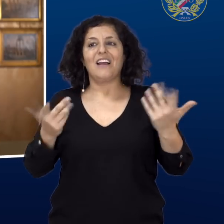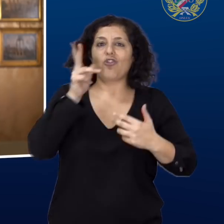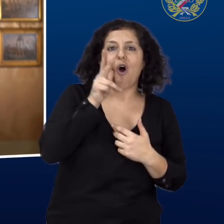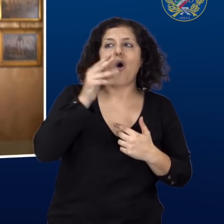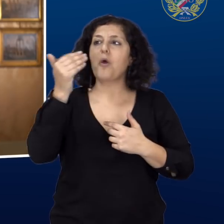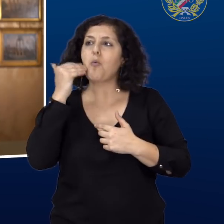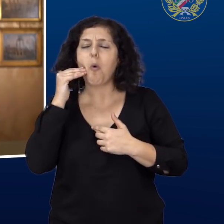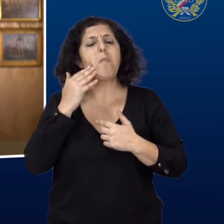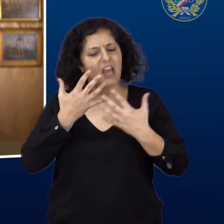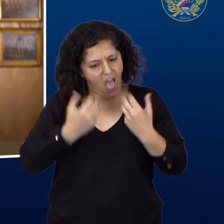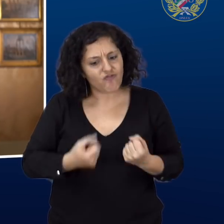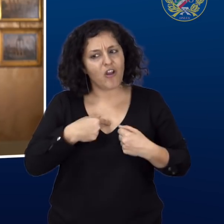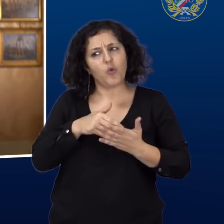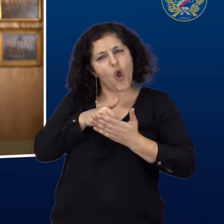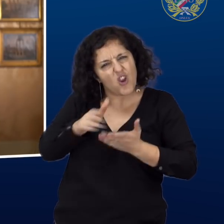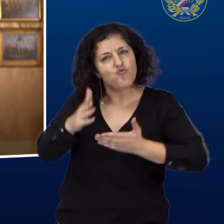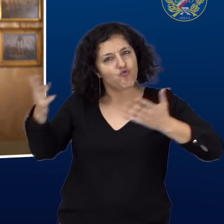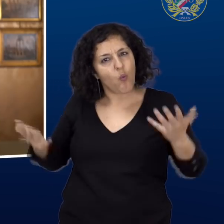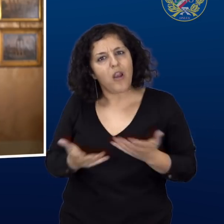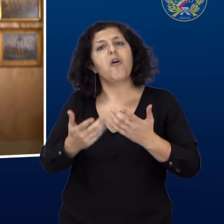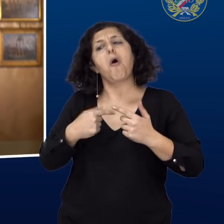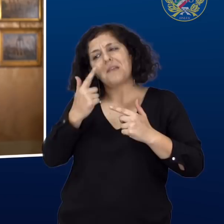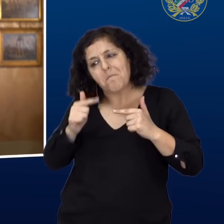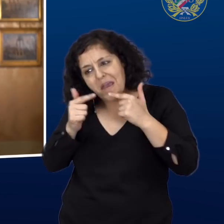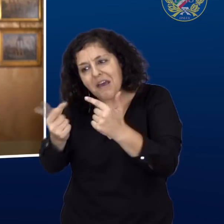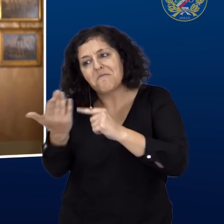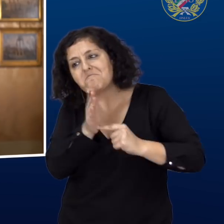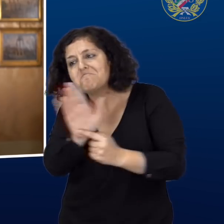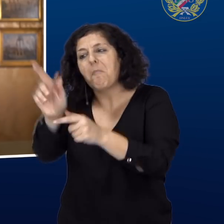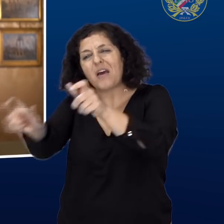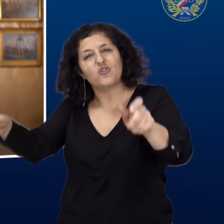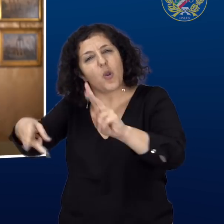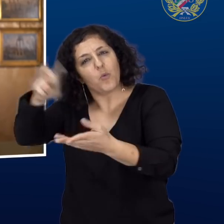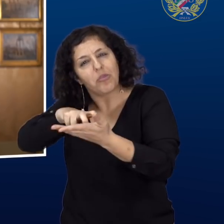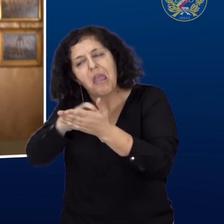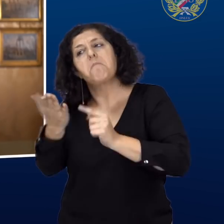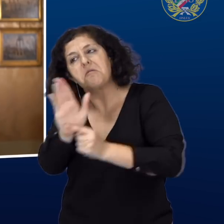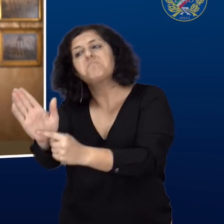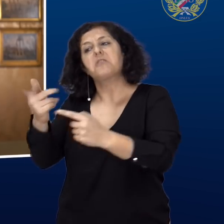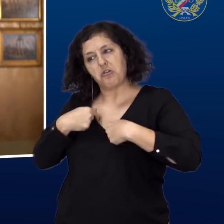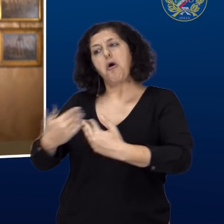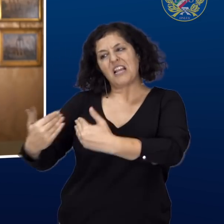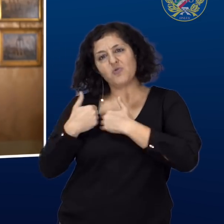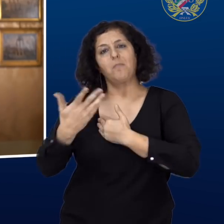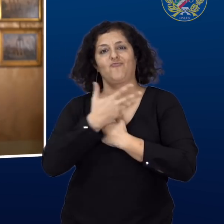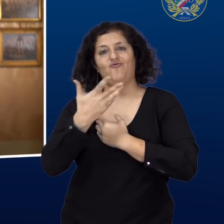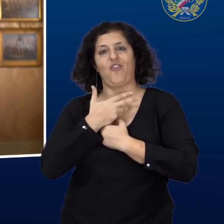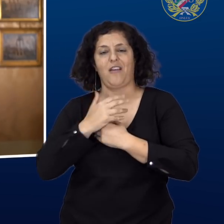che si sono mostrati disponibili a rinunciare a qualcosa pur dimostrare un gesto di responsabilità verso i più fragili.